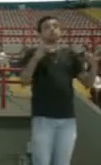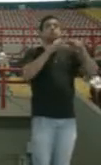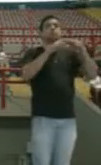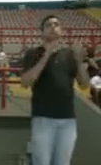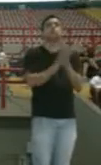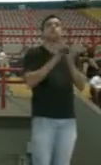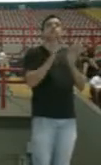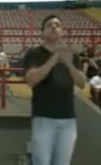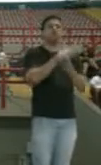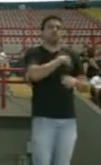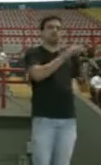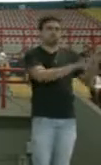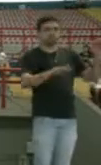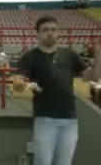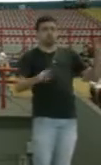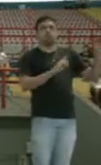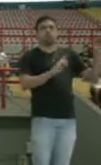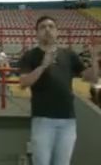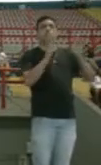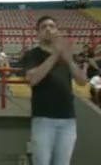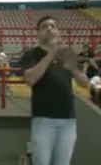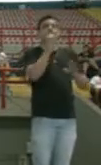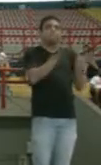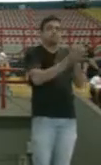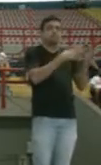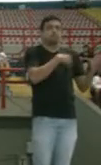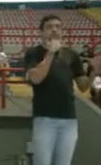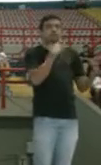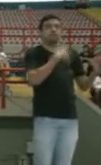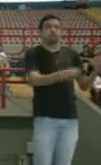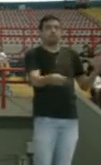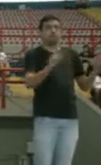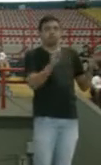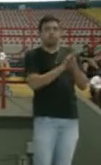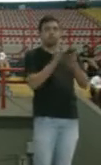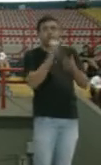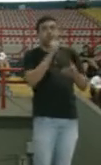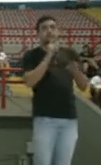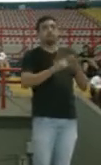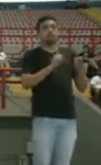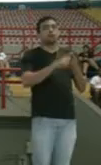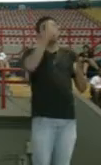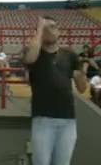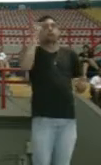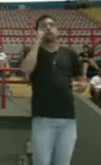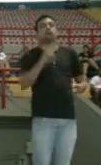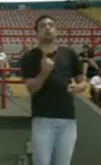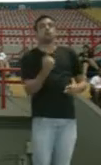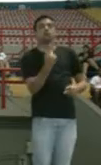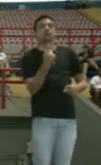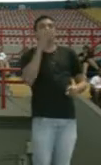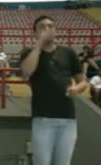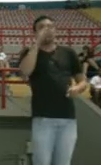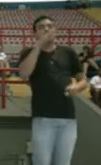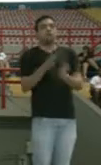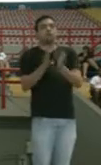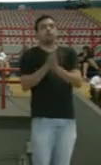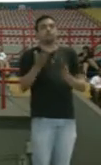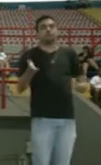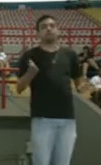pobre é pobre porque tem filhos? Não, jovem, porque se tiver um pobre sem filho, aí não é pobre. Se tiver um menino órfão, ele é pobre por quê? Teimosia, porque ele não tem